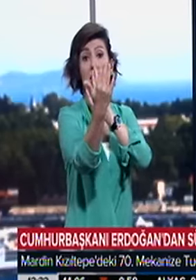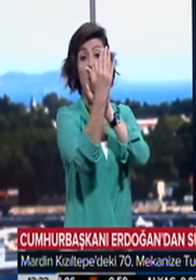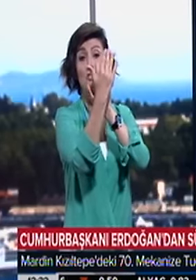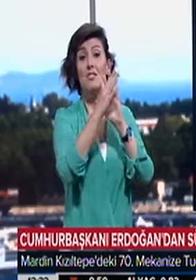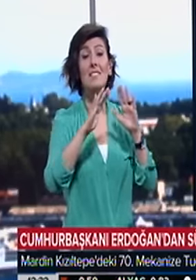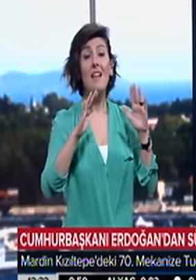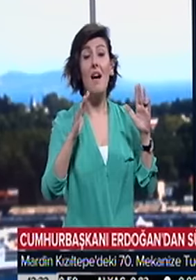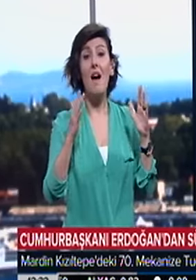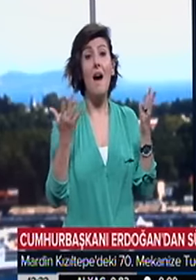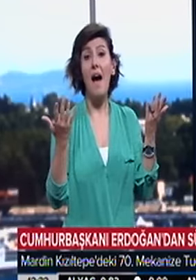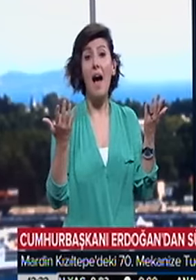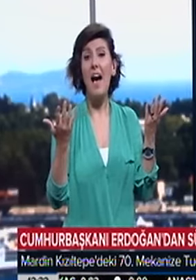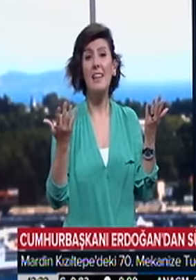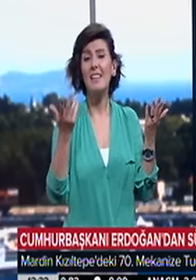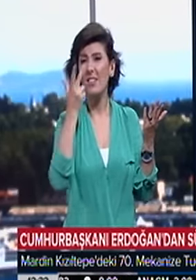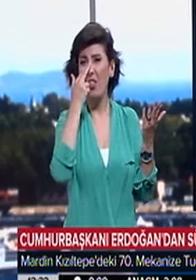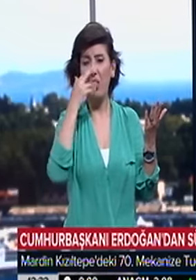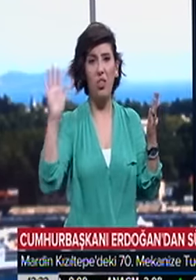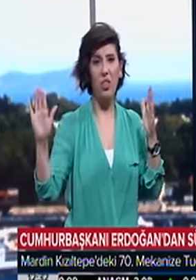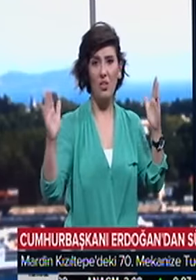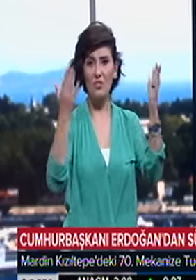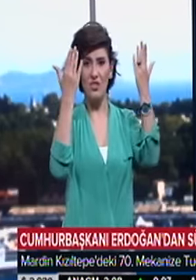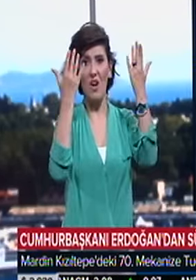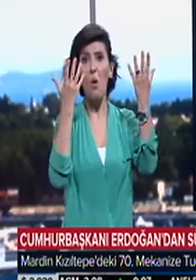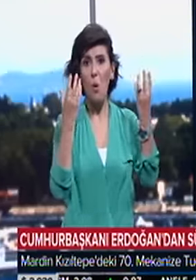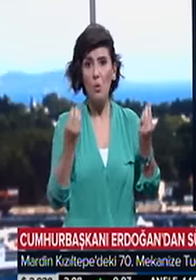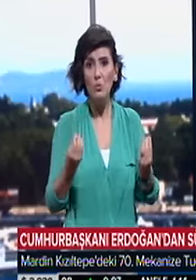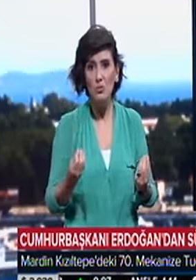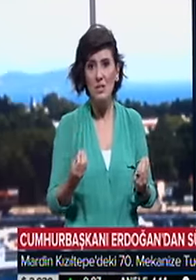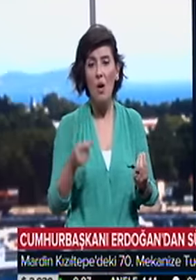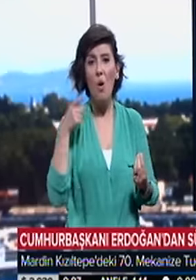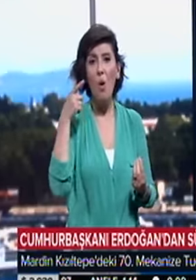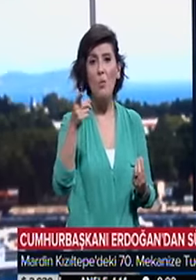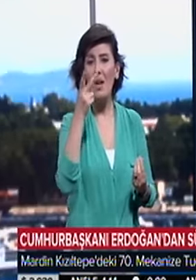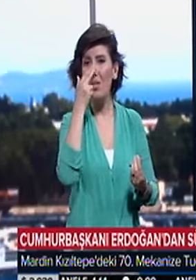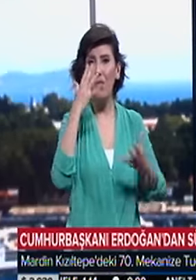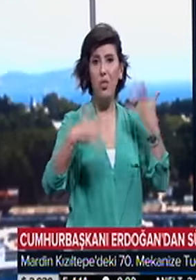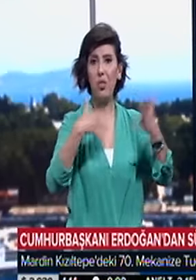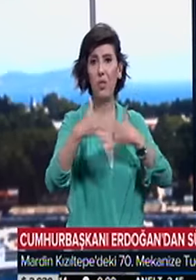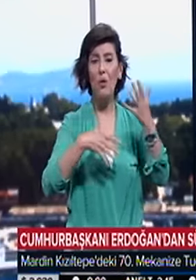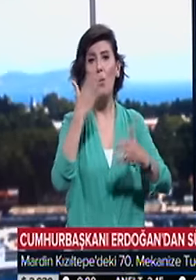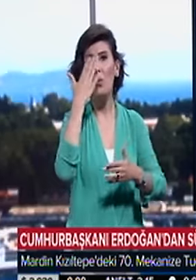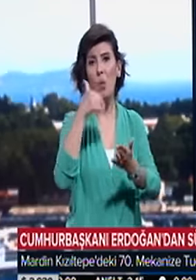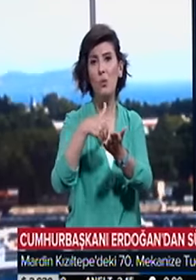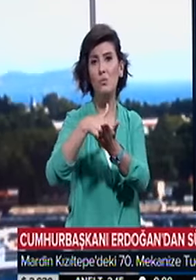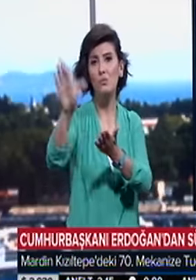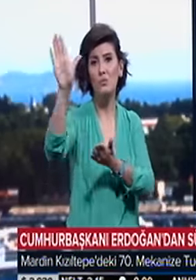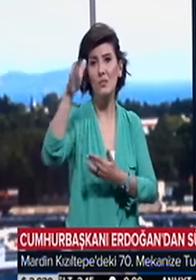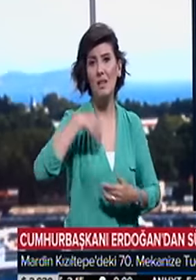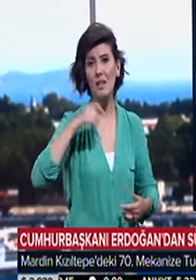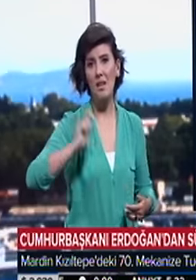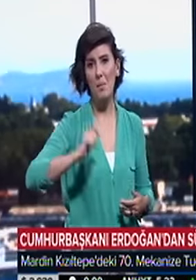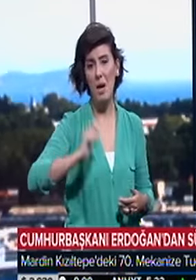karşısına hangi paçavrayı çıkarırlarsa çıkarsınlar, onlar paçavralarıyla yok olup